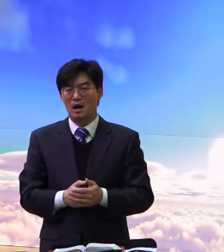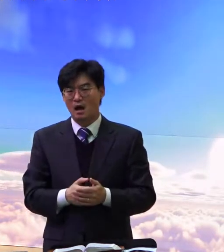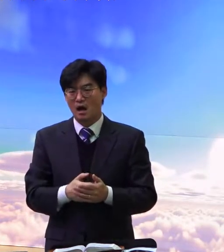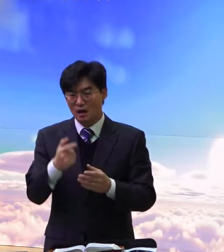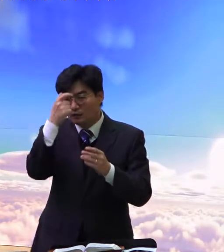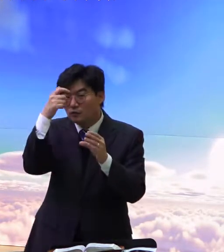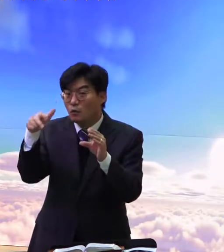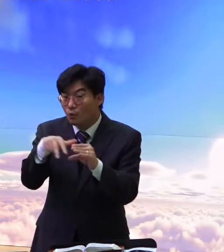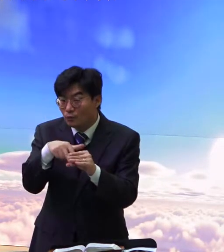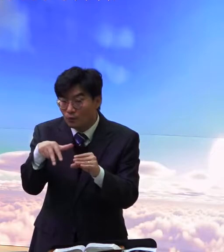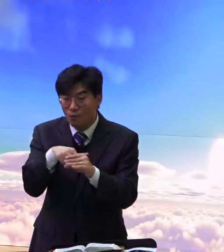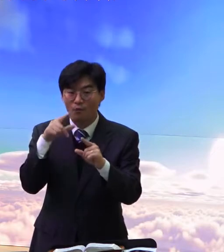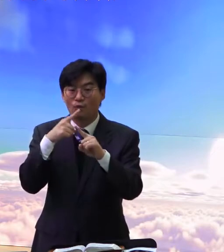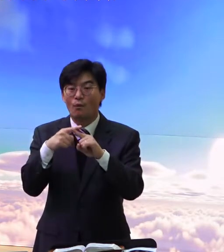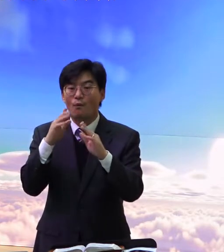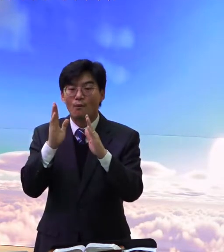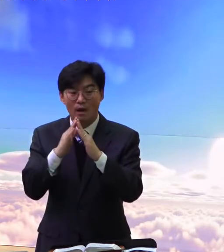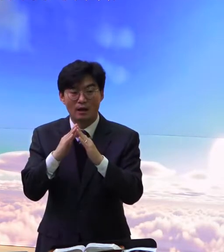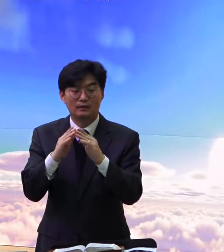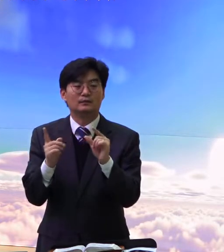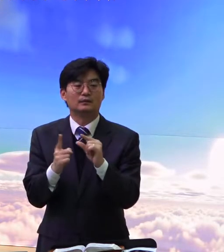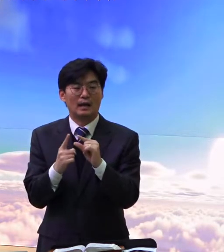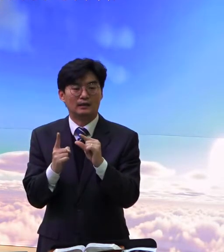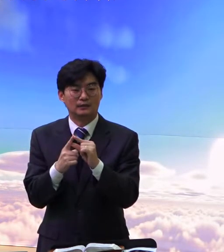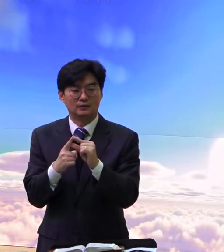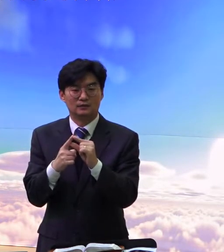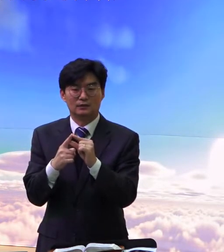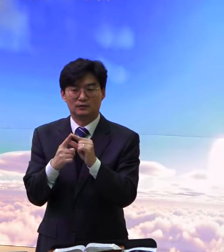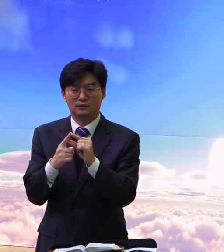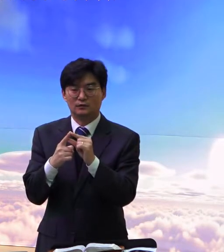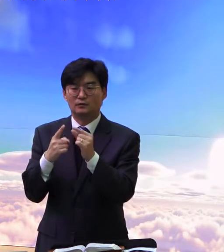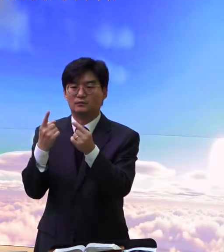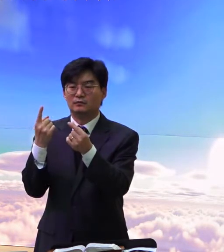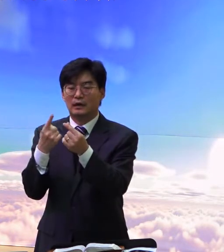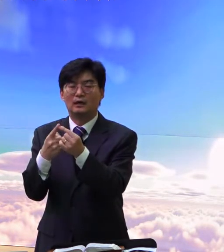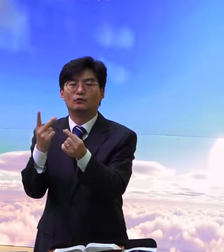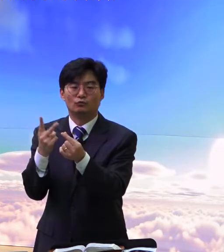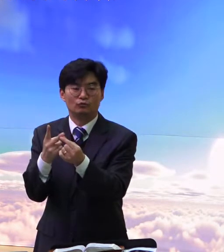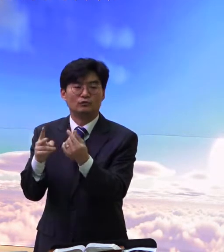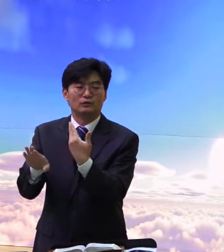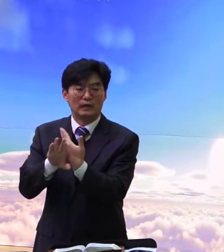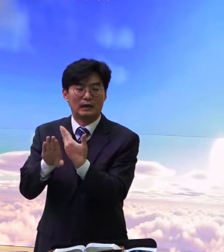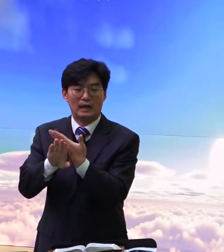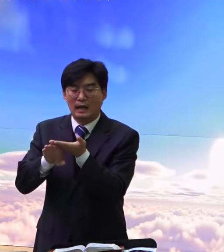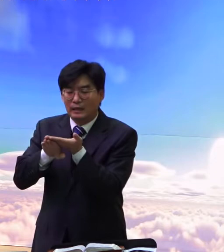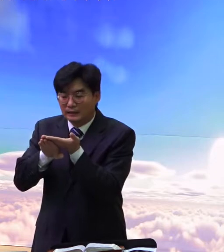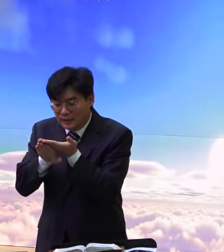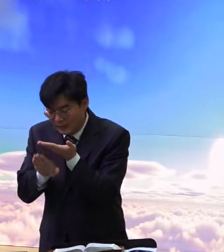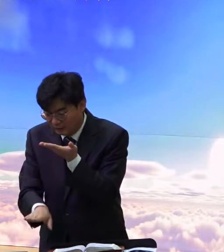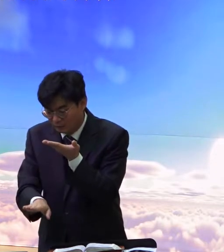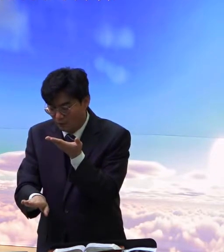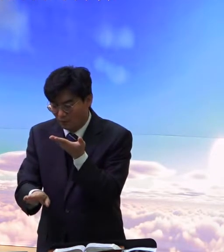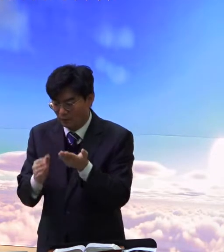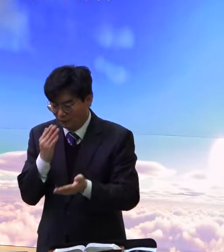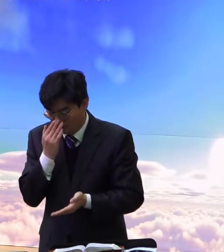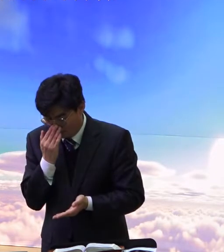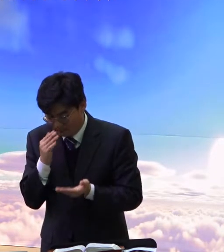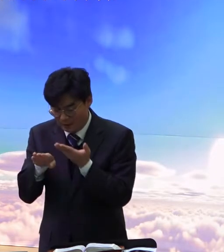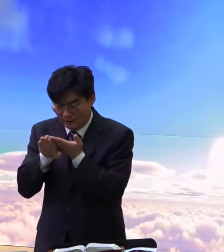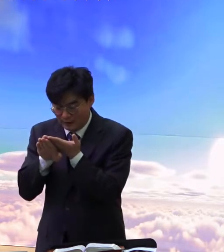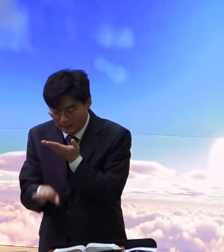역설적일 수밖에 없습니다. 우리가 낮아져야 왕이신 예수님을 만날 수 있다고 하는